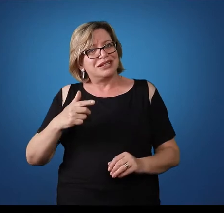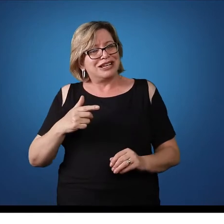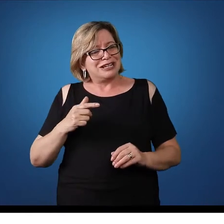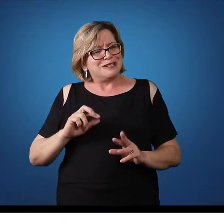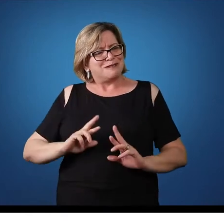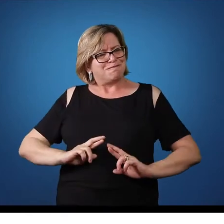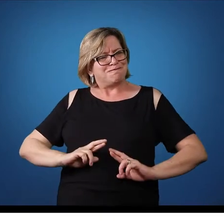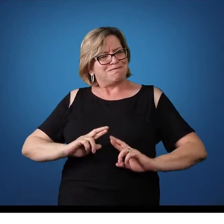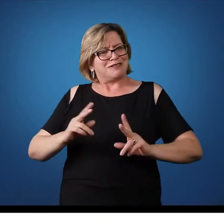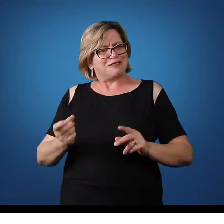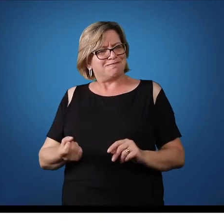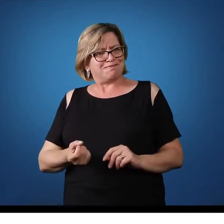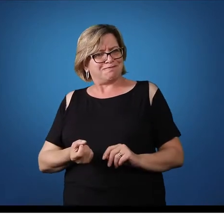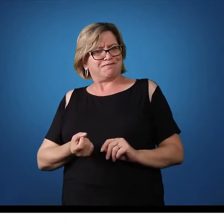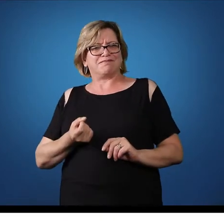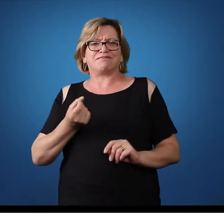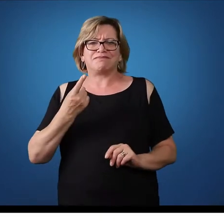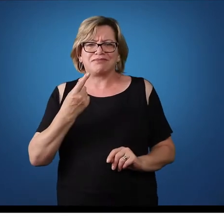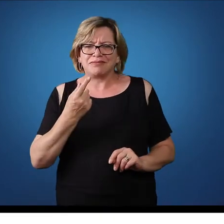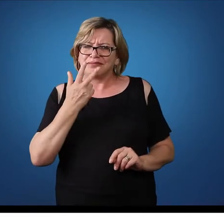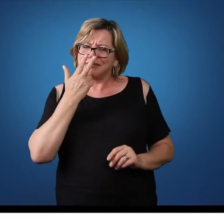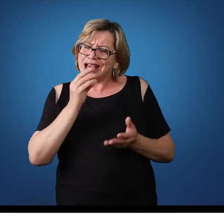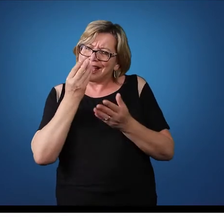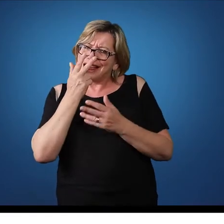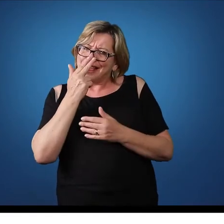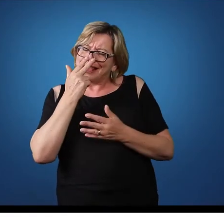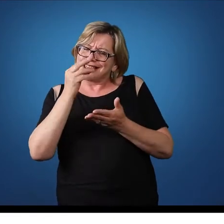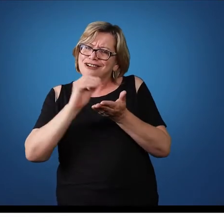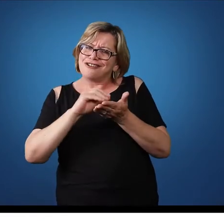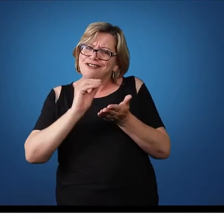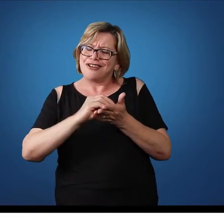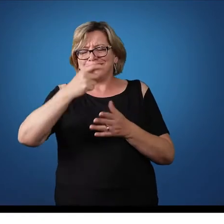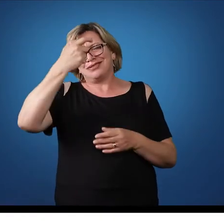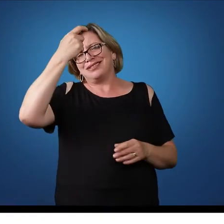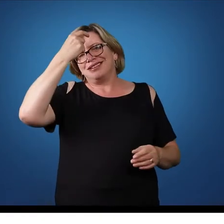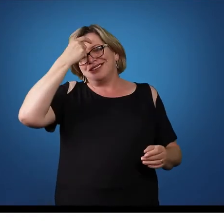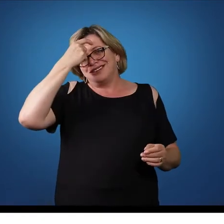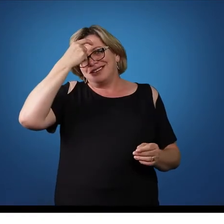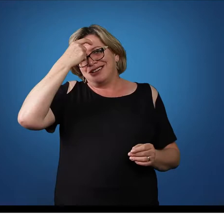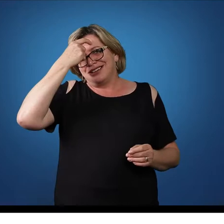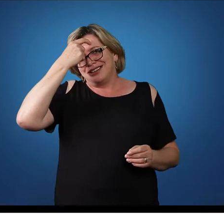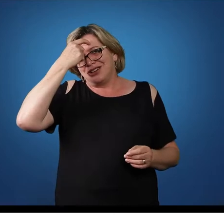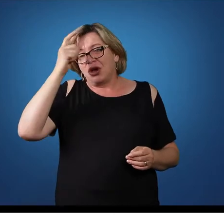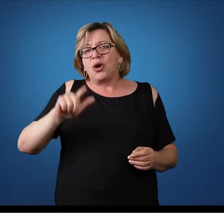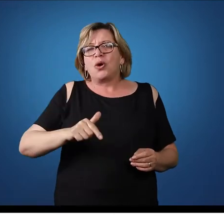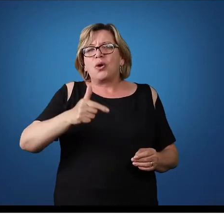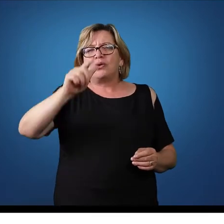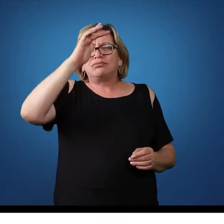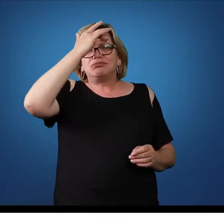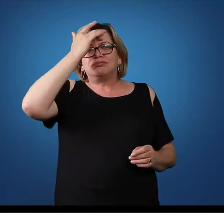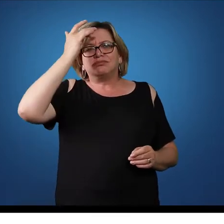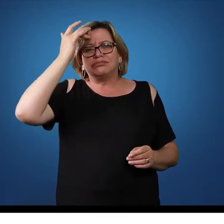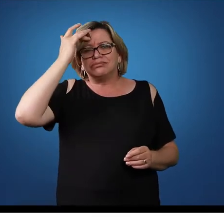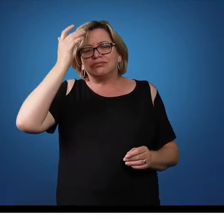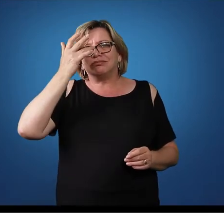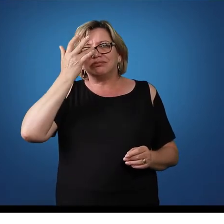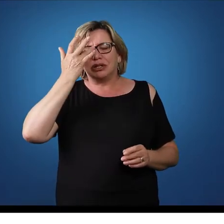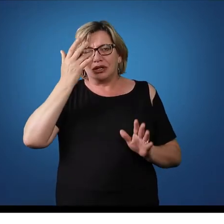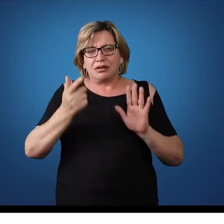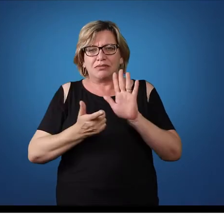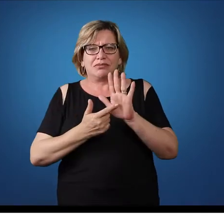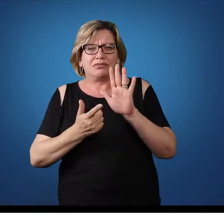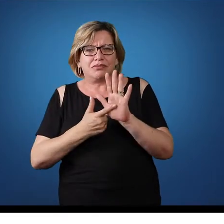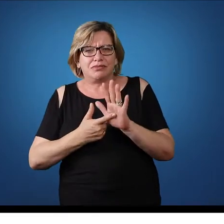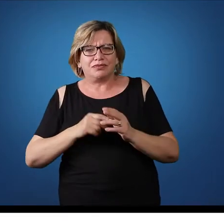com isso, isso pode parecer imoral. Outros disseram ainda que, no caso, por exemplo, de uma exposição que houve, se eu